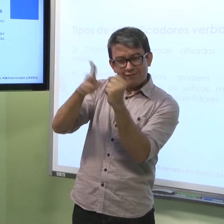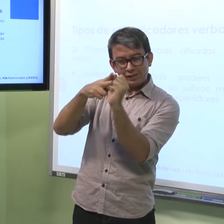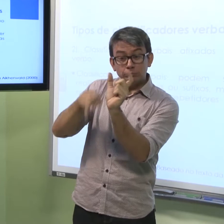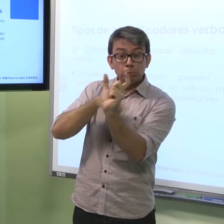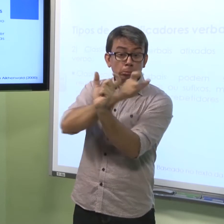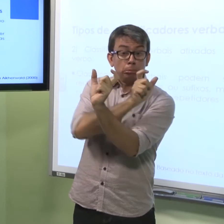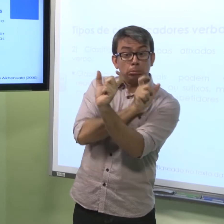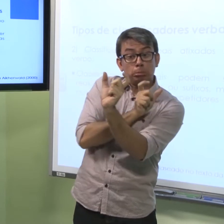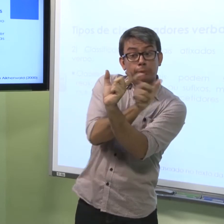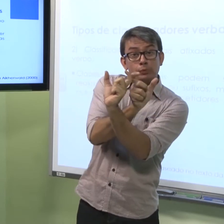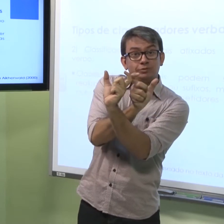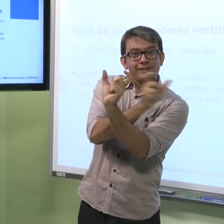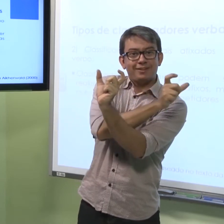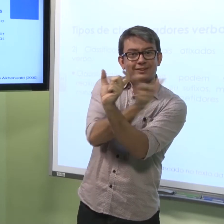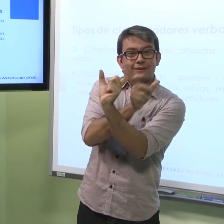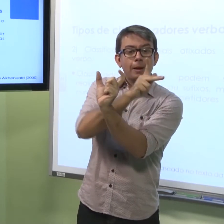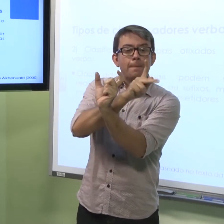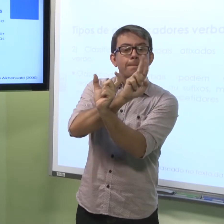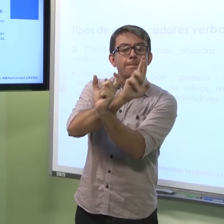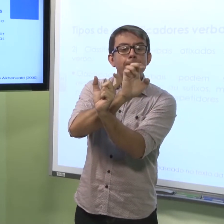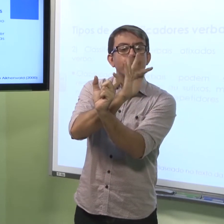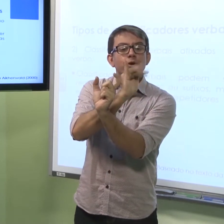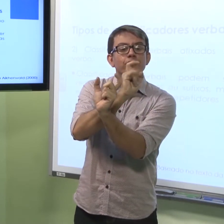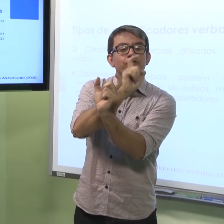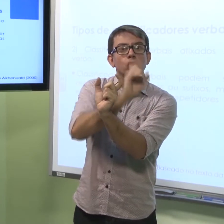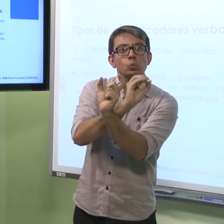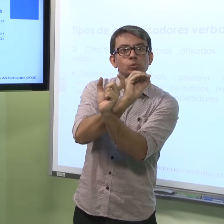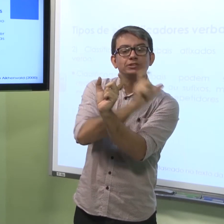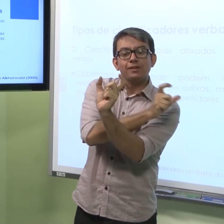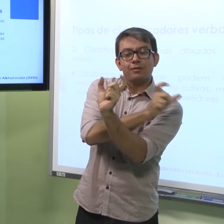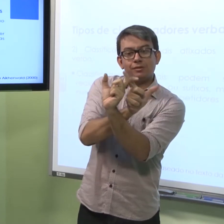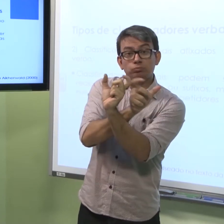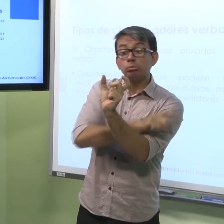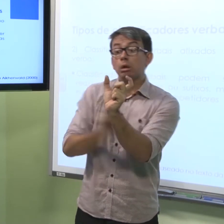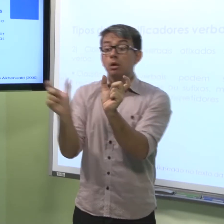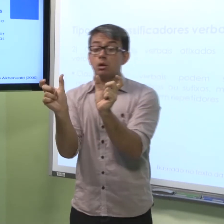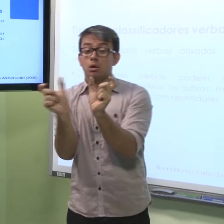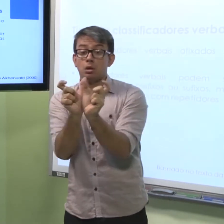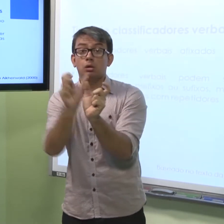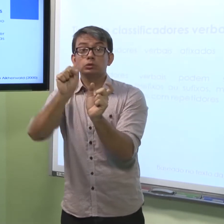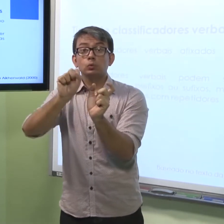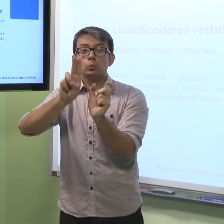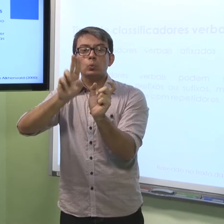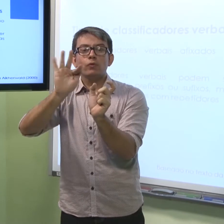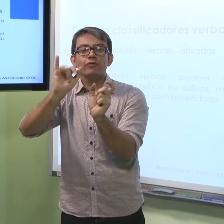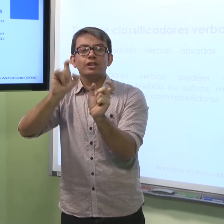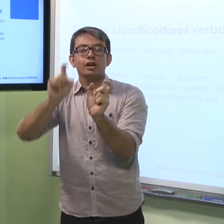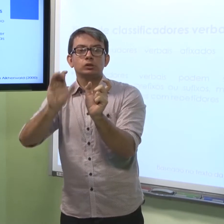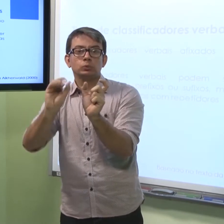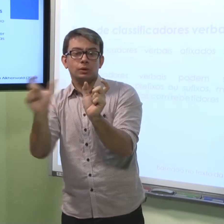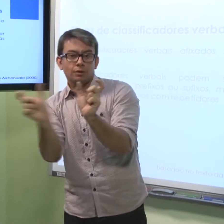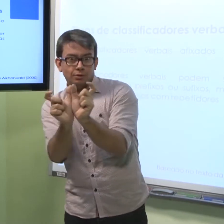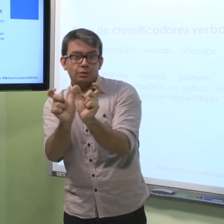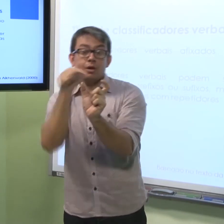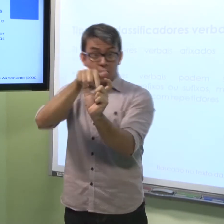eu tenho o classificador, e eles podem ser prefixos ou